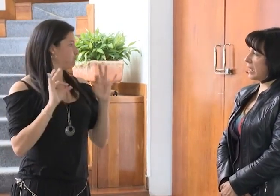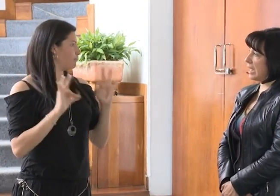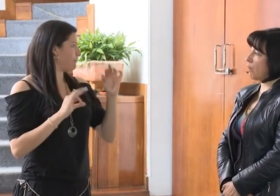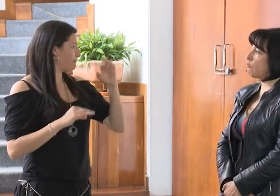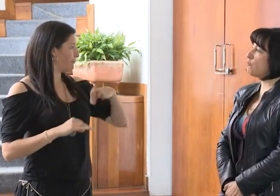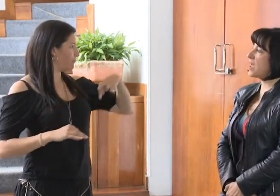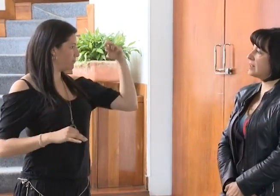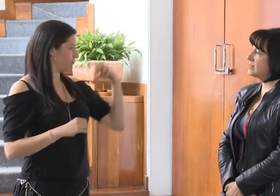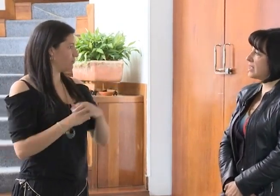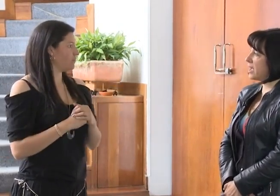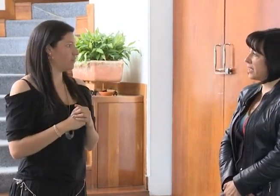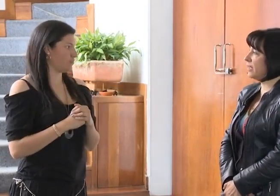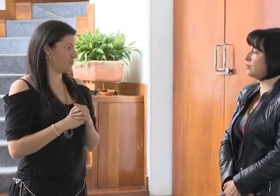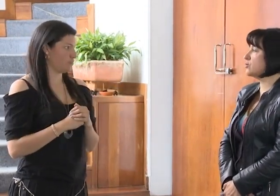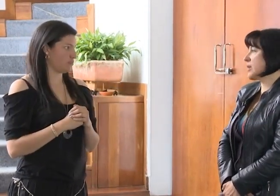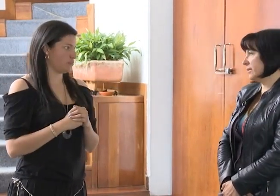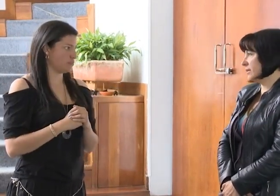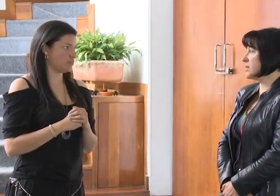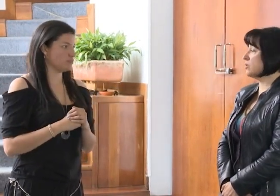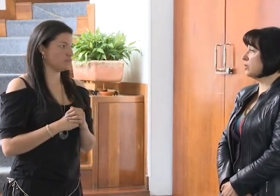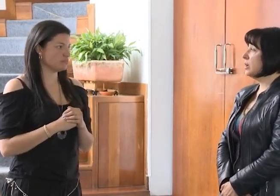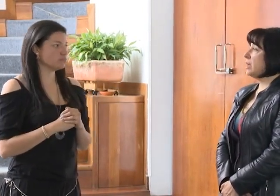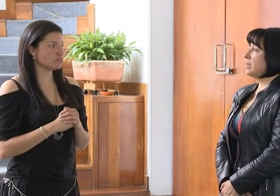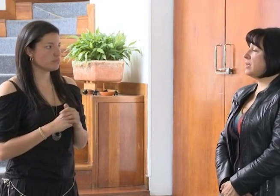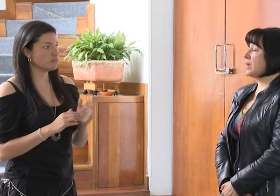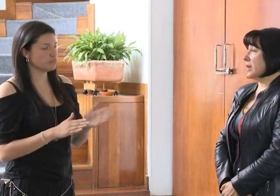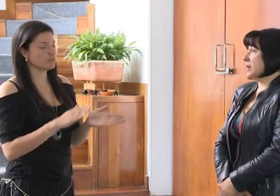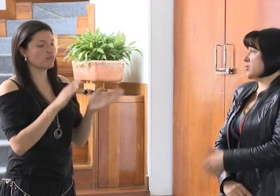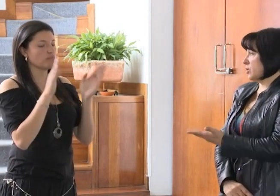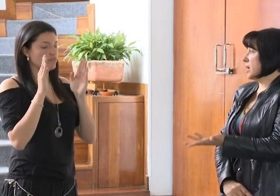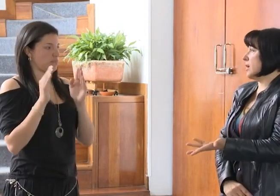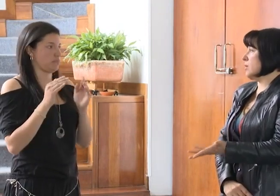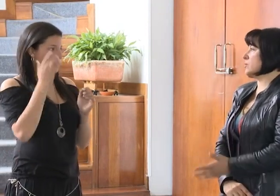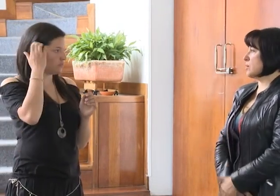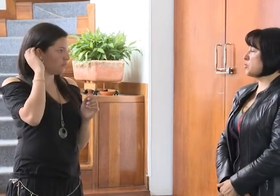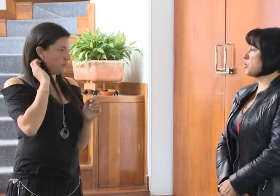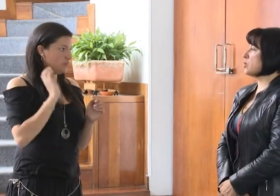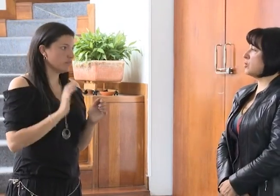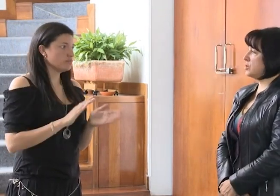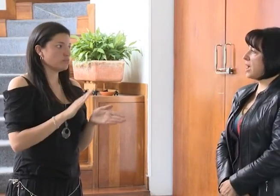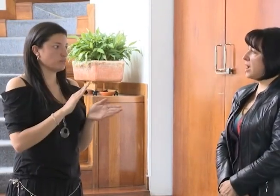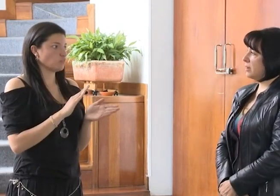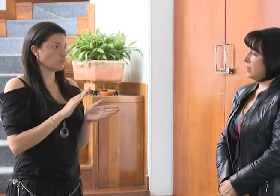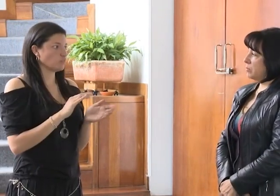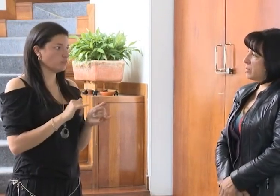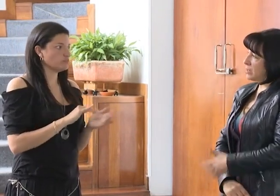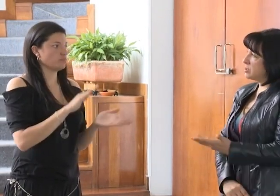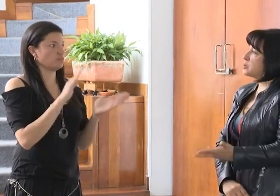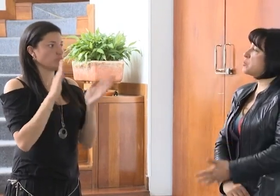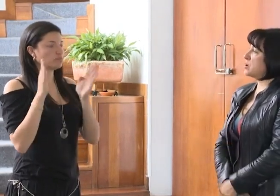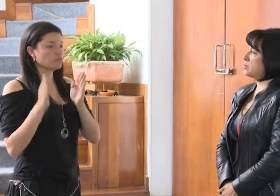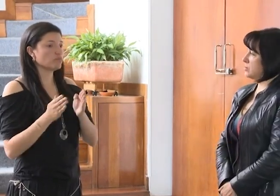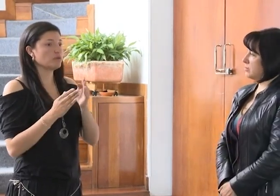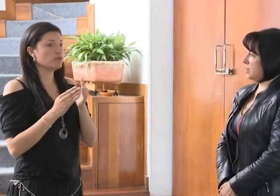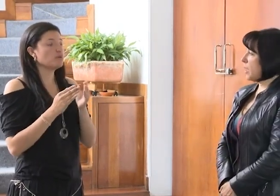la confianza que nos ha tenido y el hecho de que nos hemos podido ya varios de mis compañeros